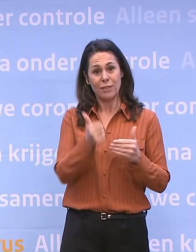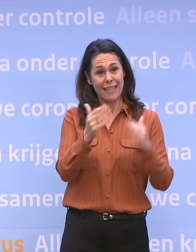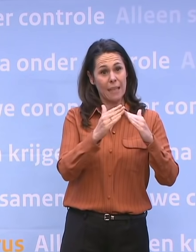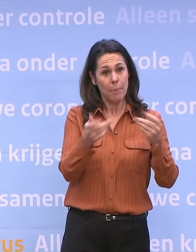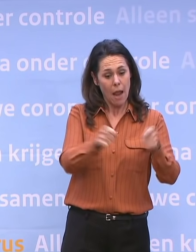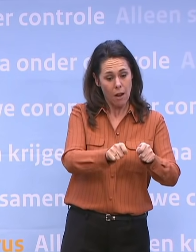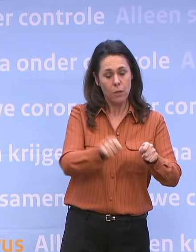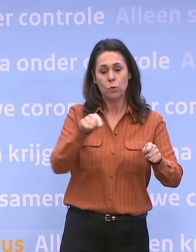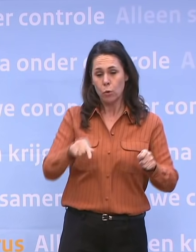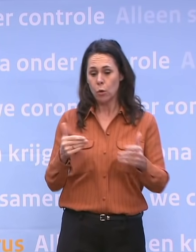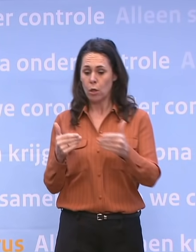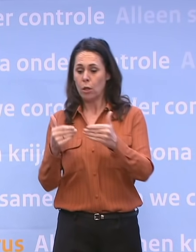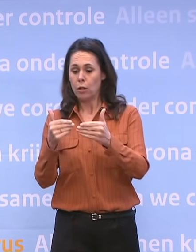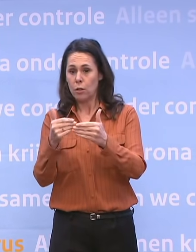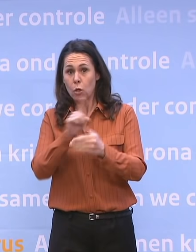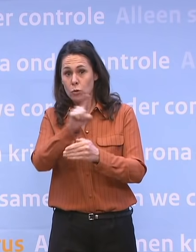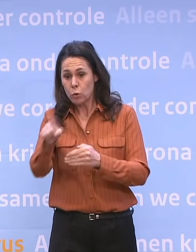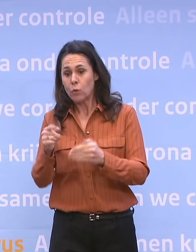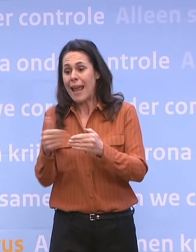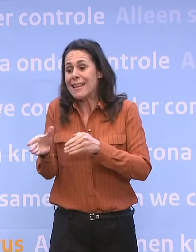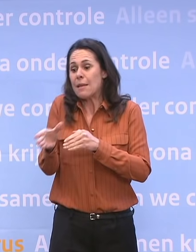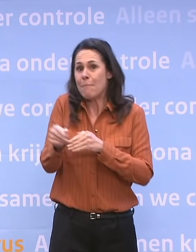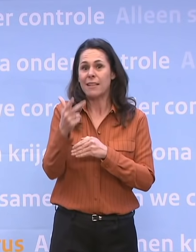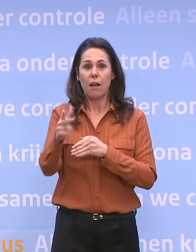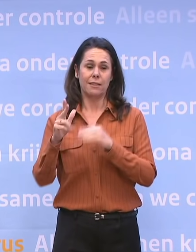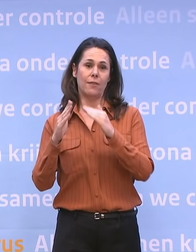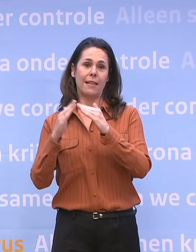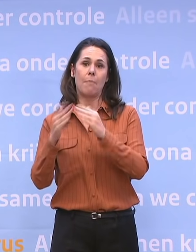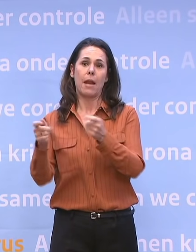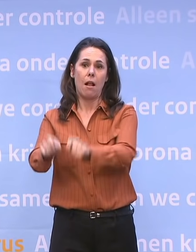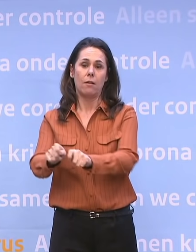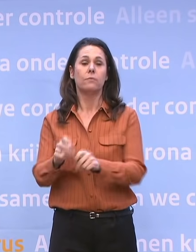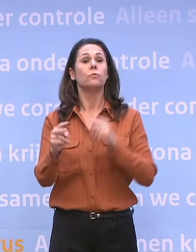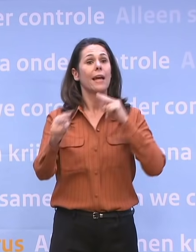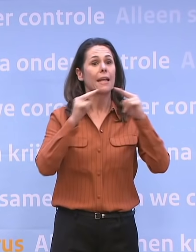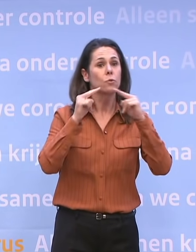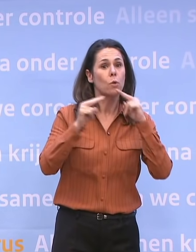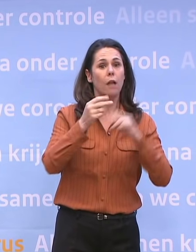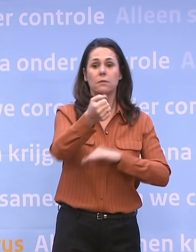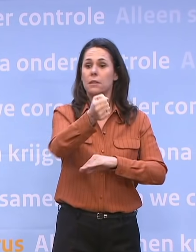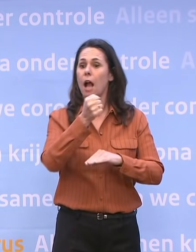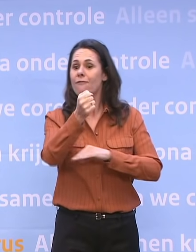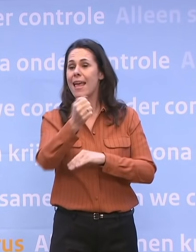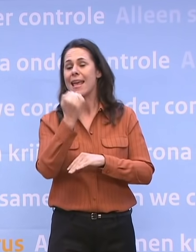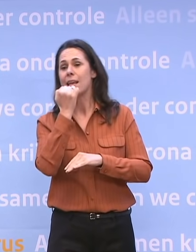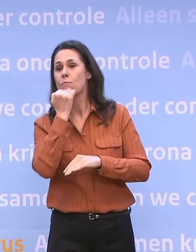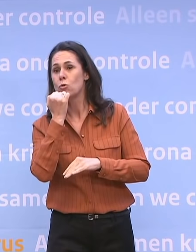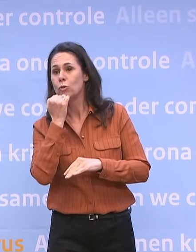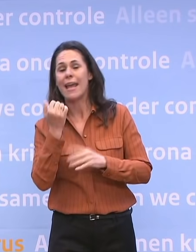met 28 april gesloten blijven. Dus restaurants, cafés, musea,